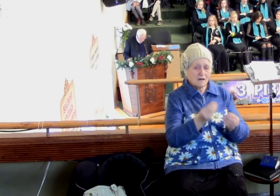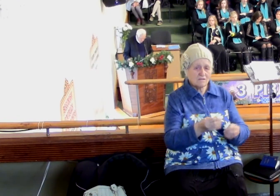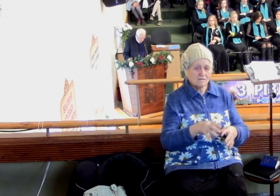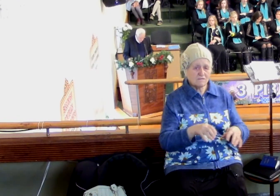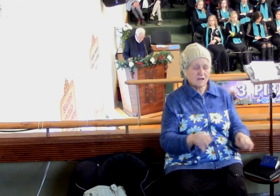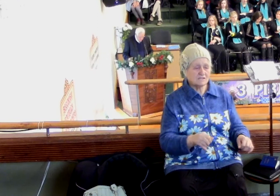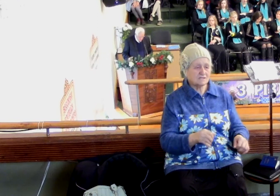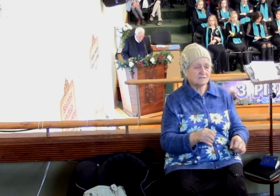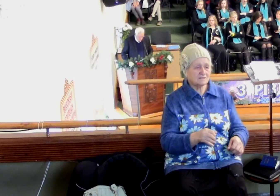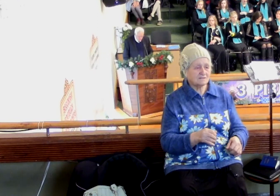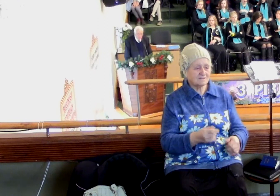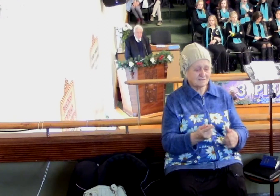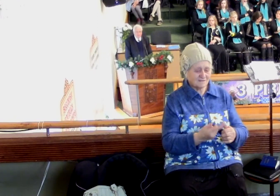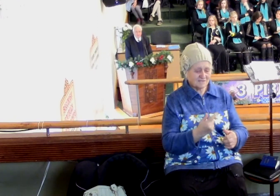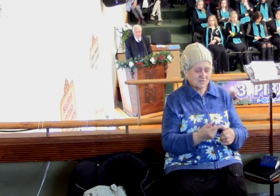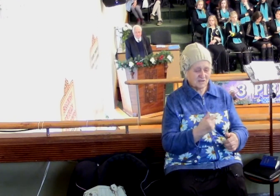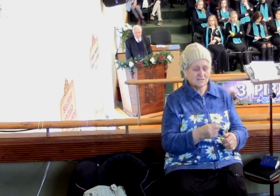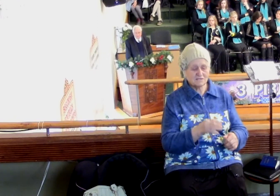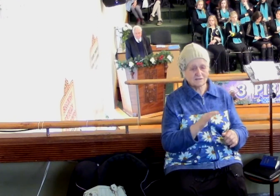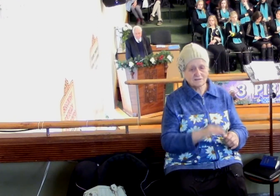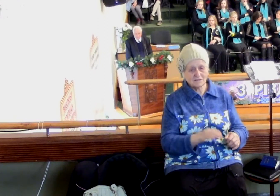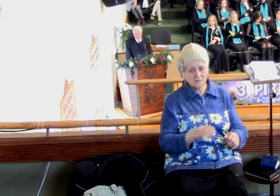власть быть чадами